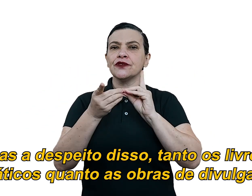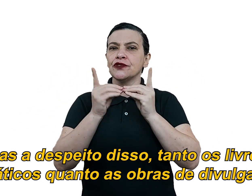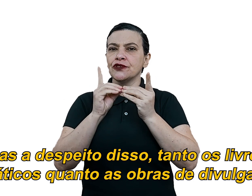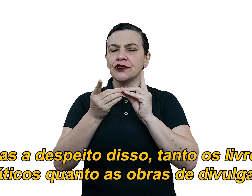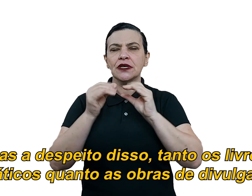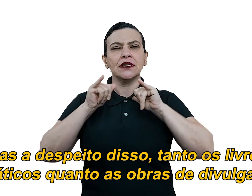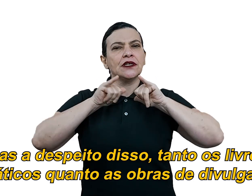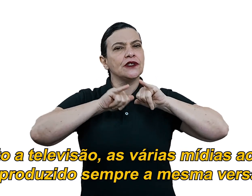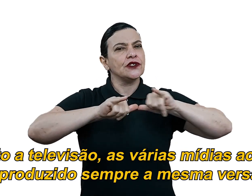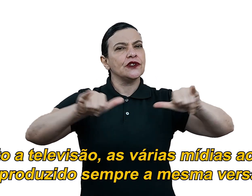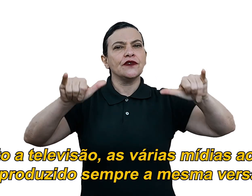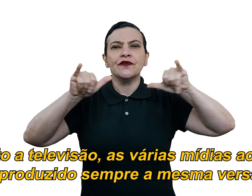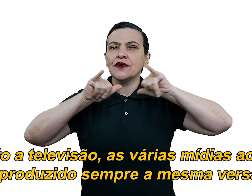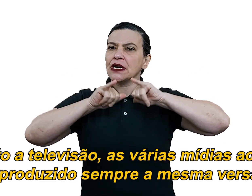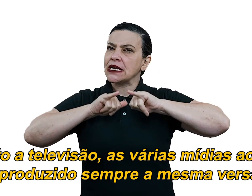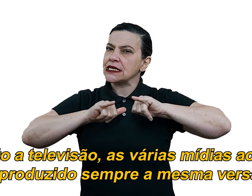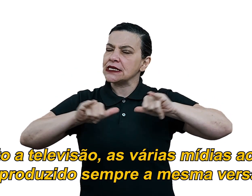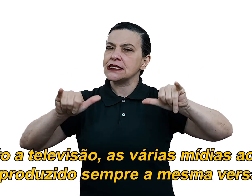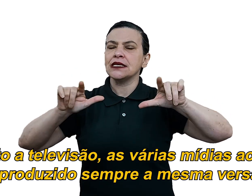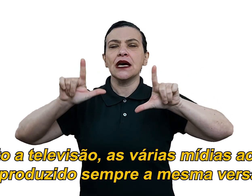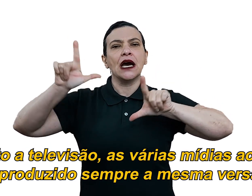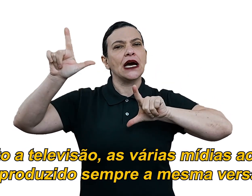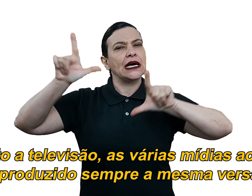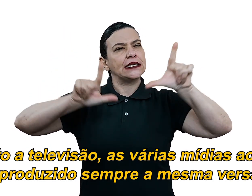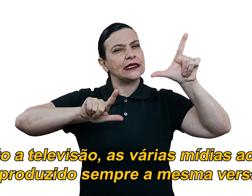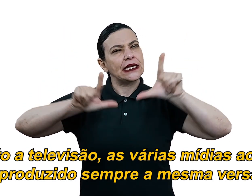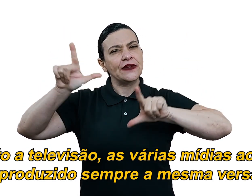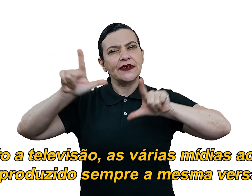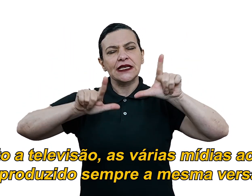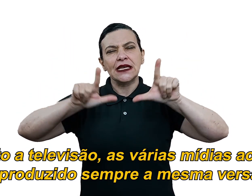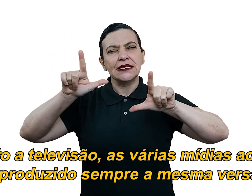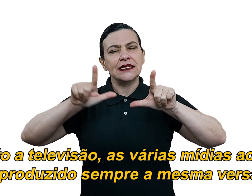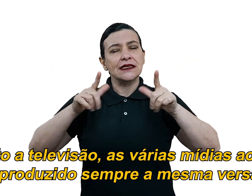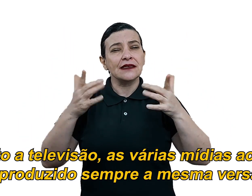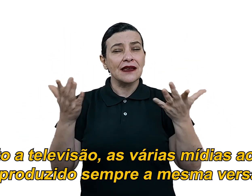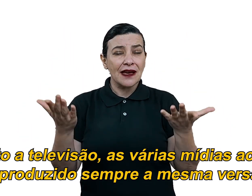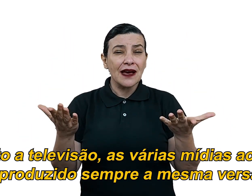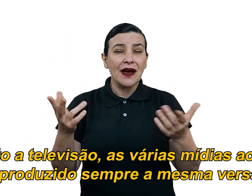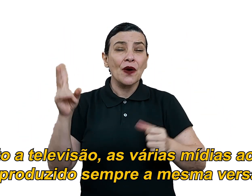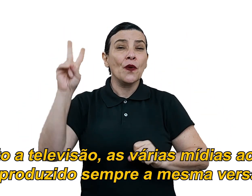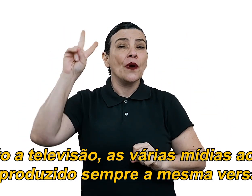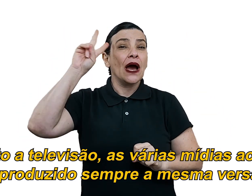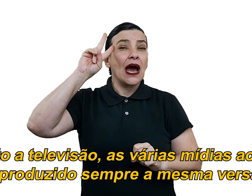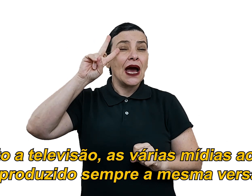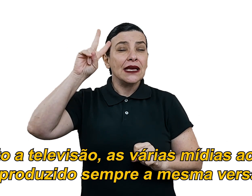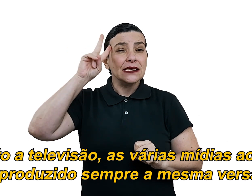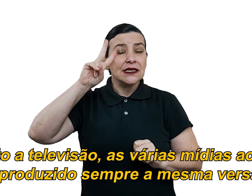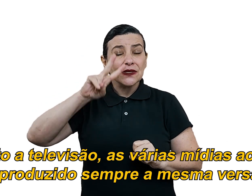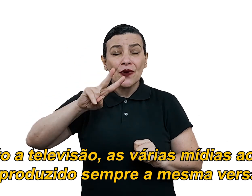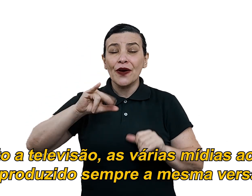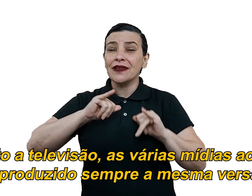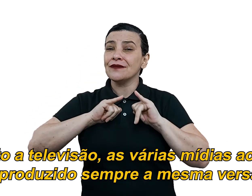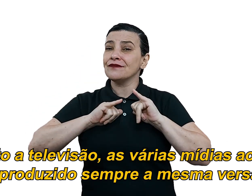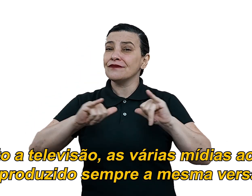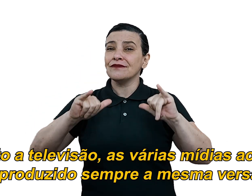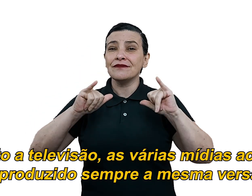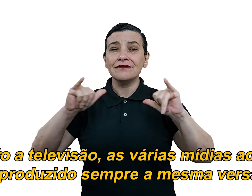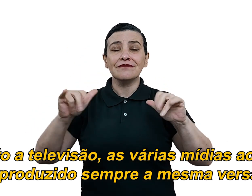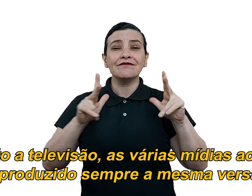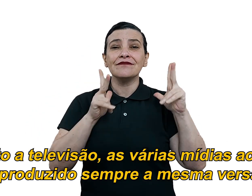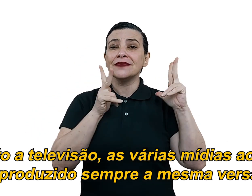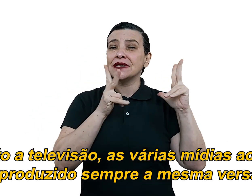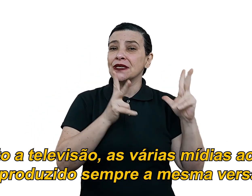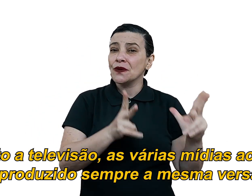as obras de divulgação, quanto a televisão, as várias mídias, acabam reproduzindo sempre